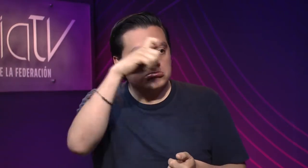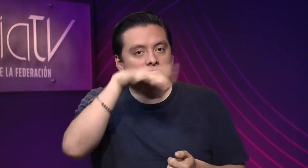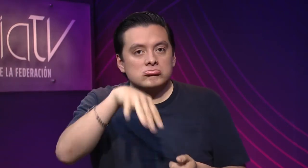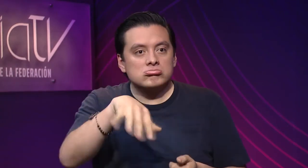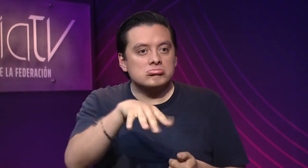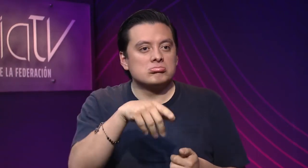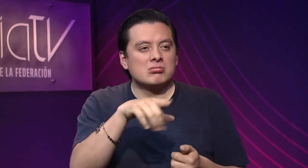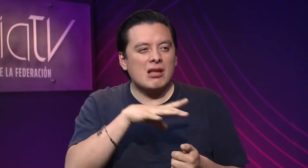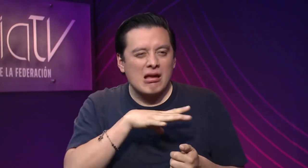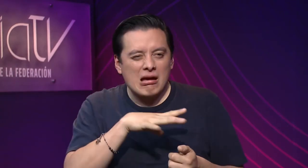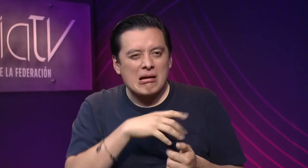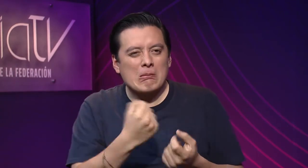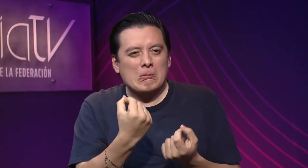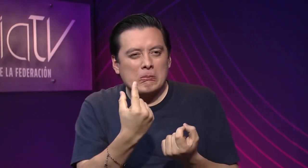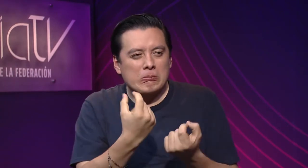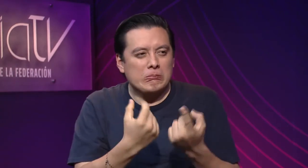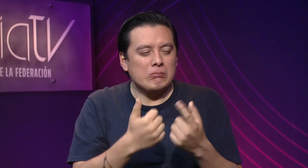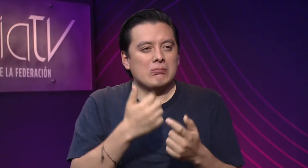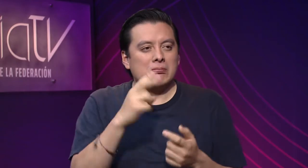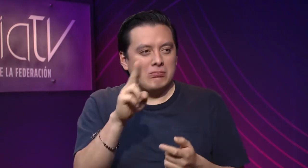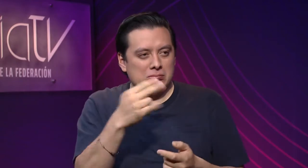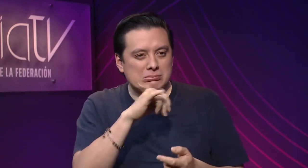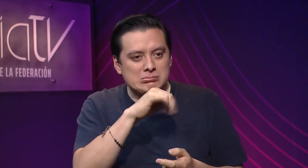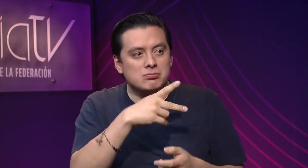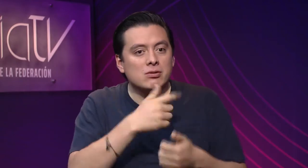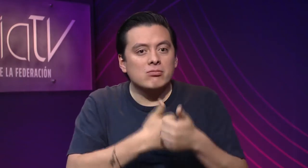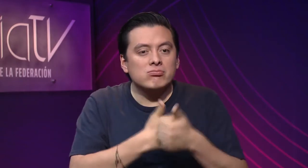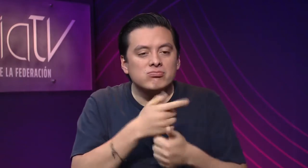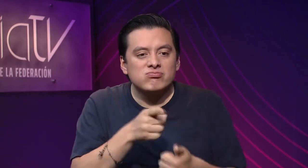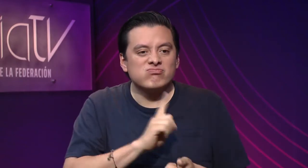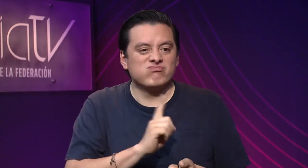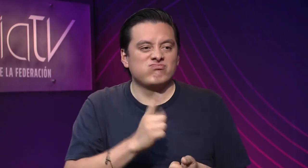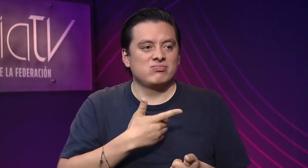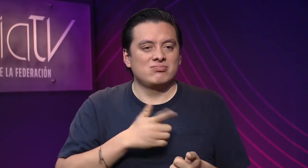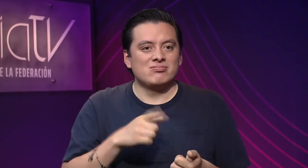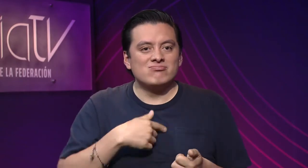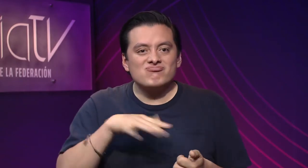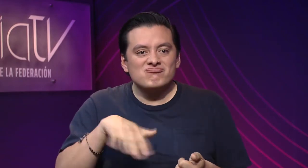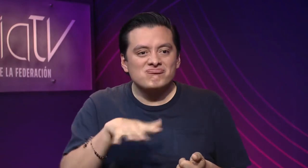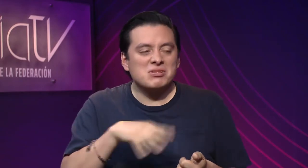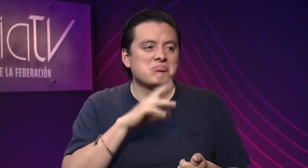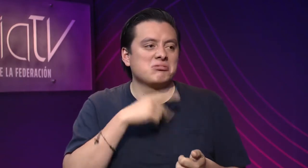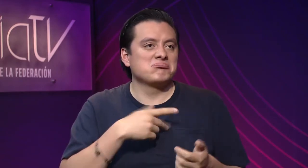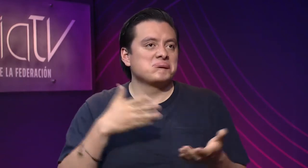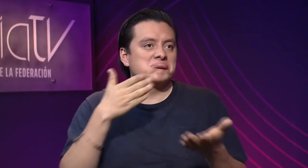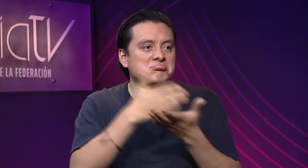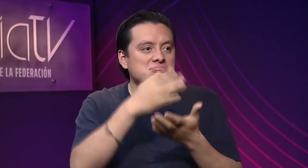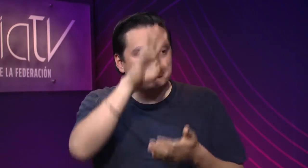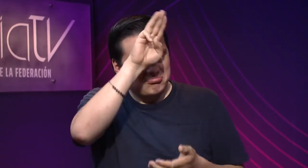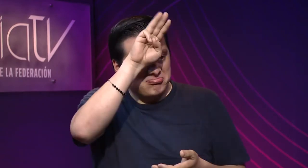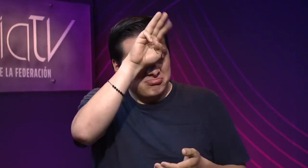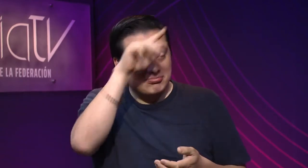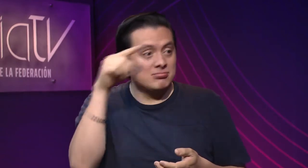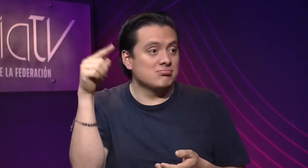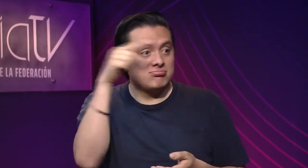en ese entonces no había universidades con intérpretes. Sí, en algunas universidades empezaban a dar las carreras,